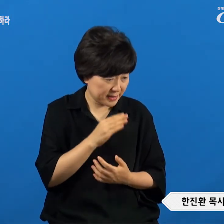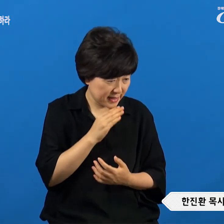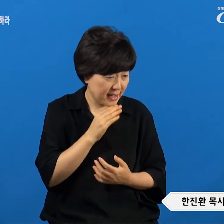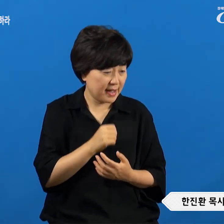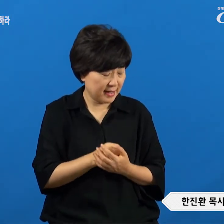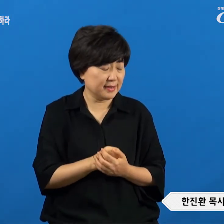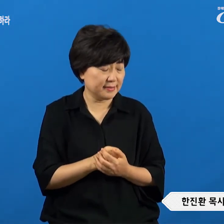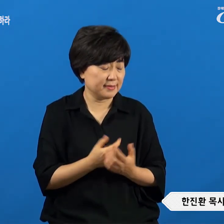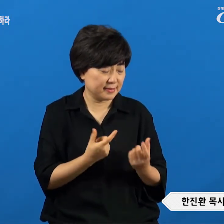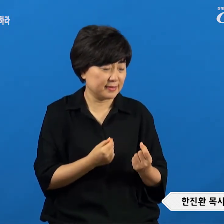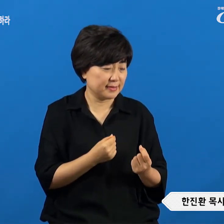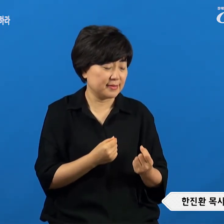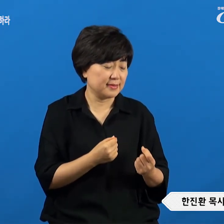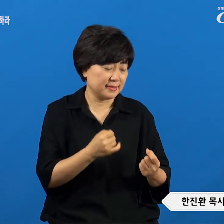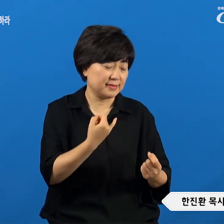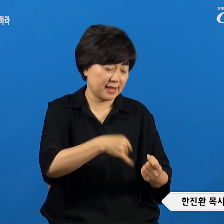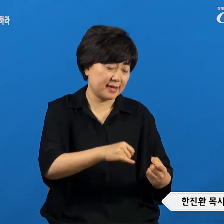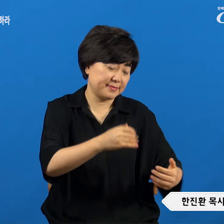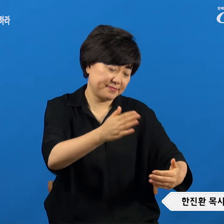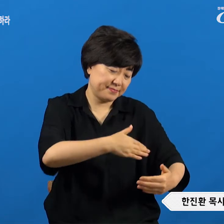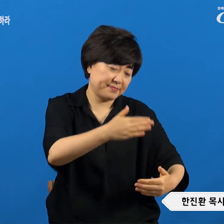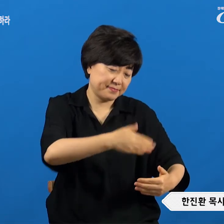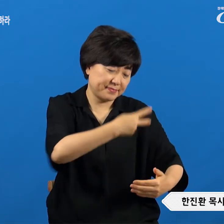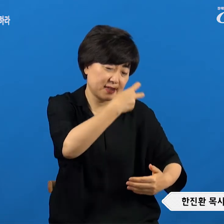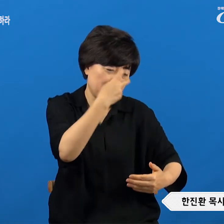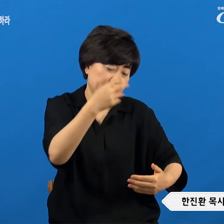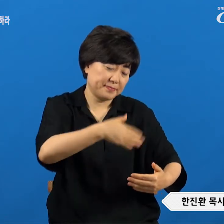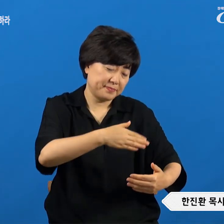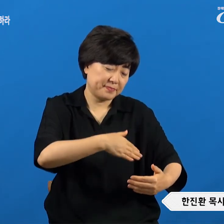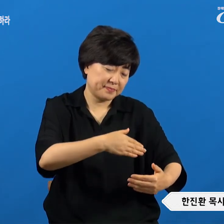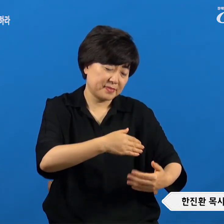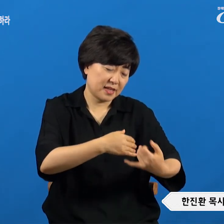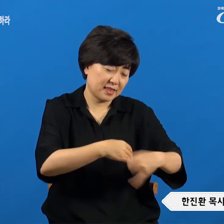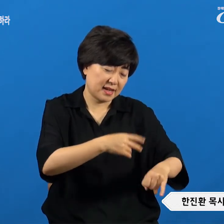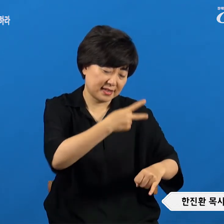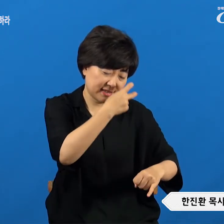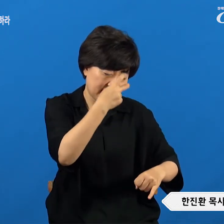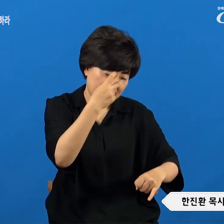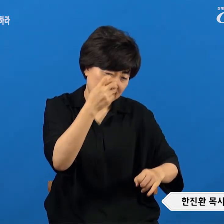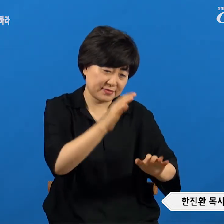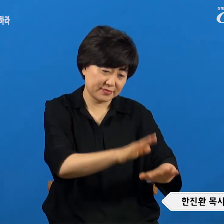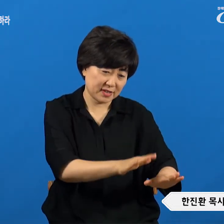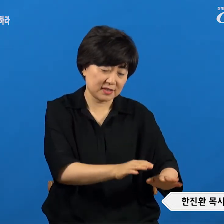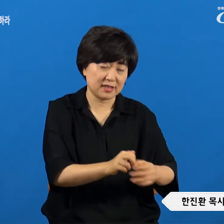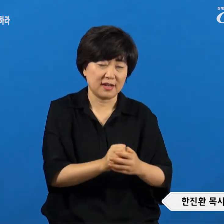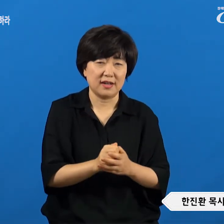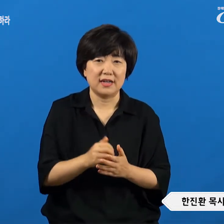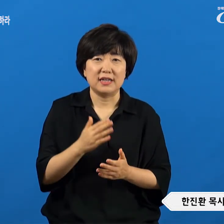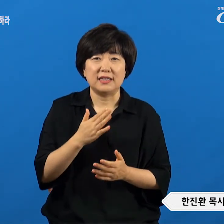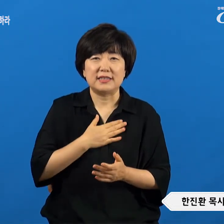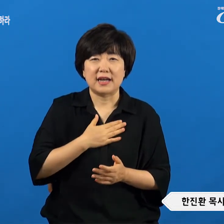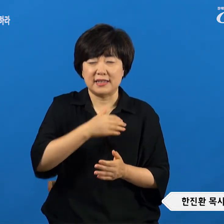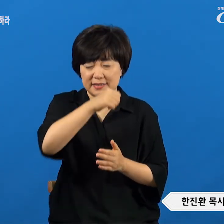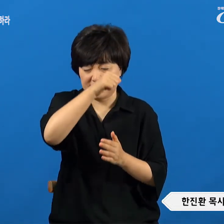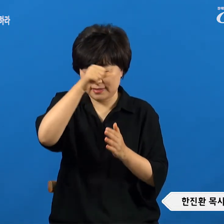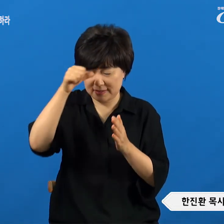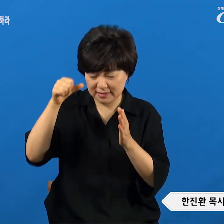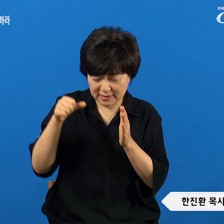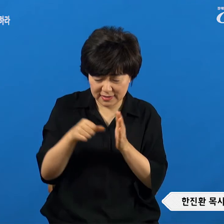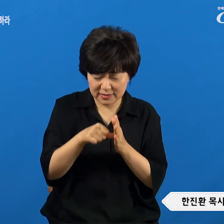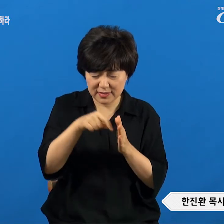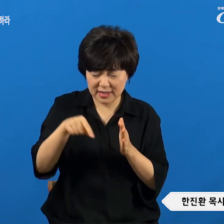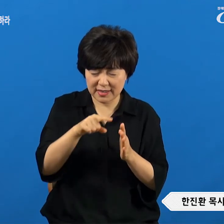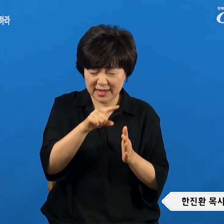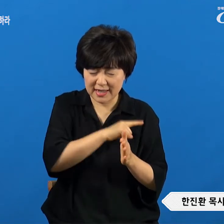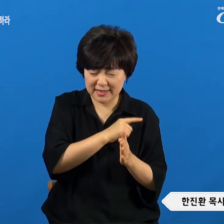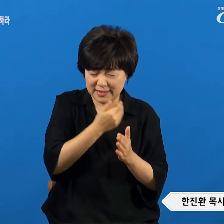하고 딸을 재웠습니다. 그리고는 딸이 잠든 그 머리맡에서 자기 생애의 가장